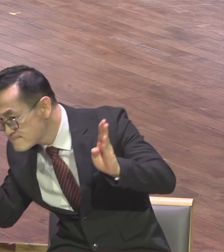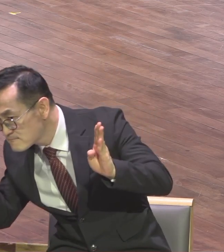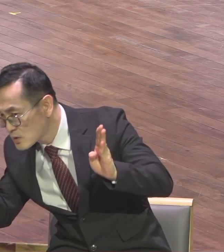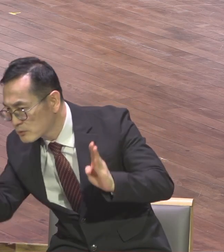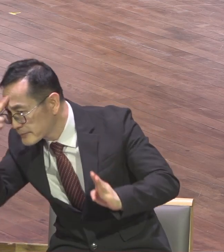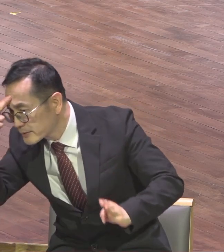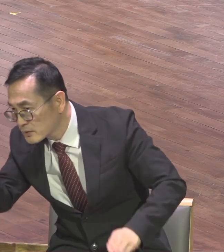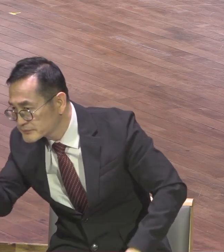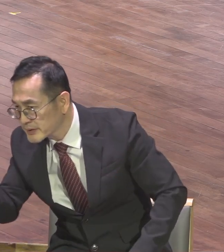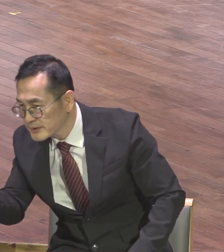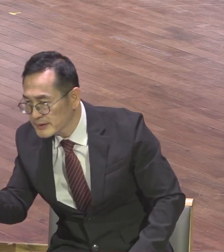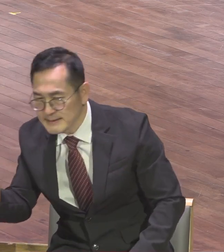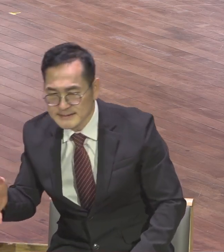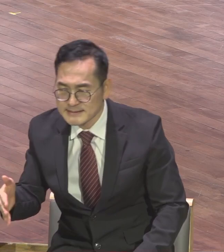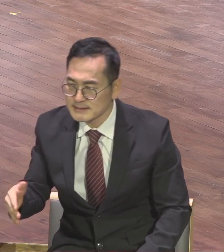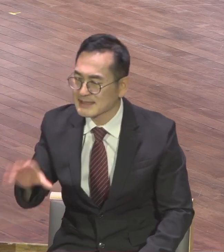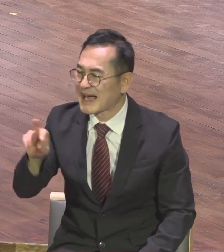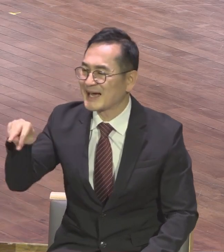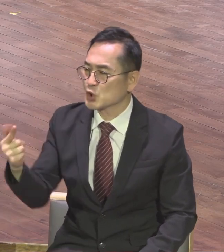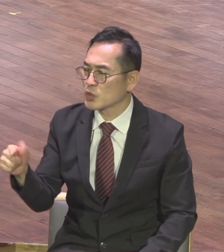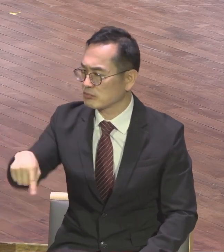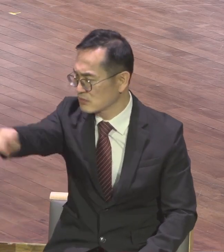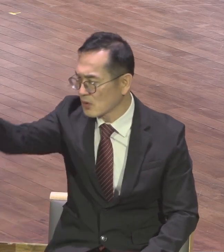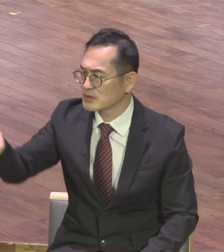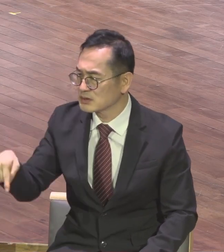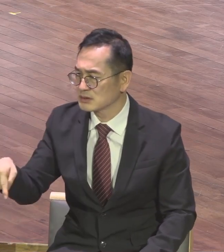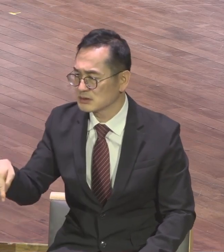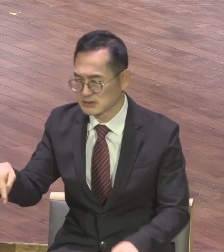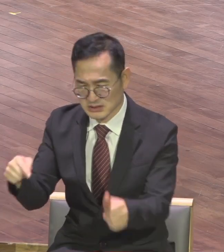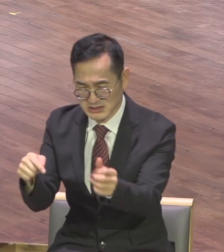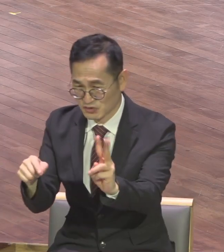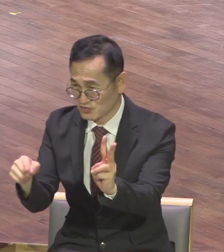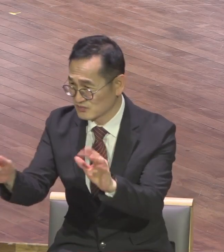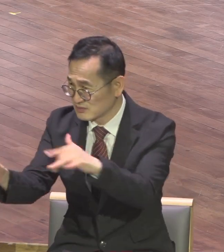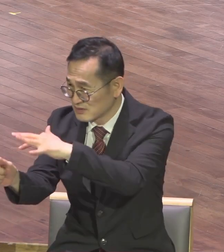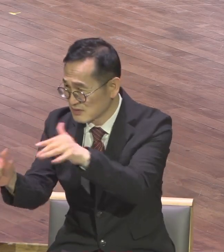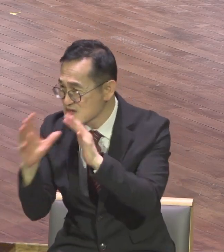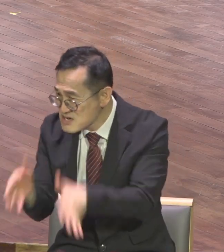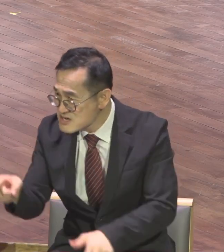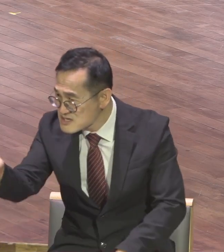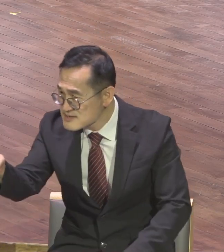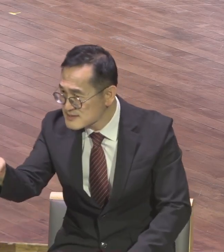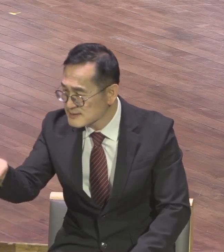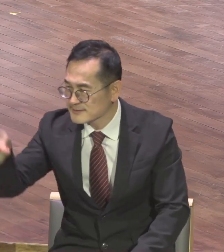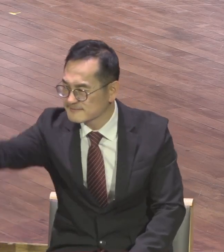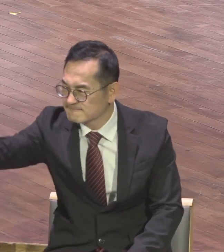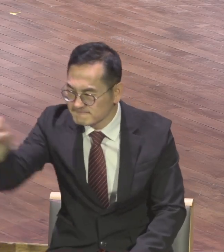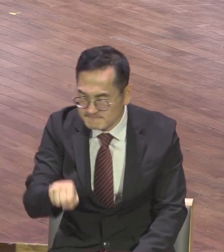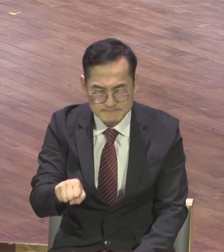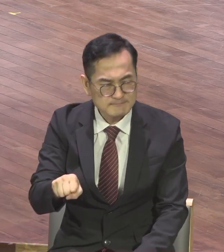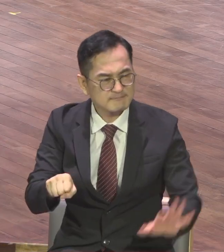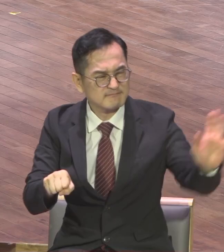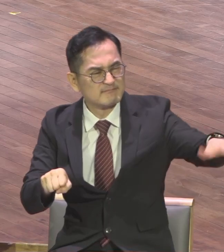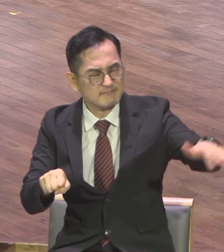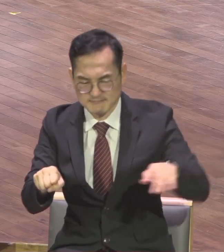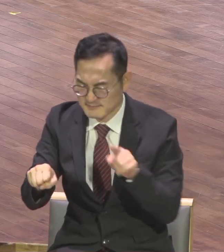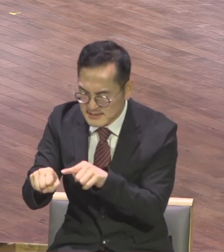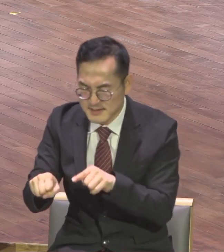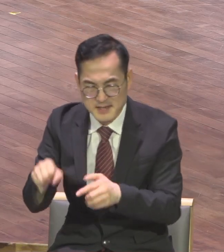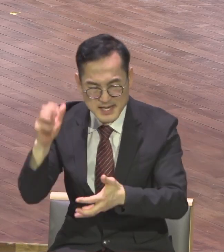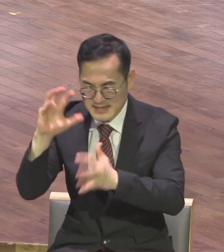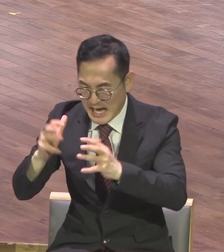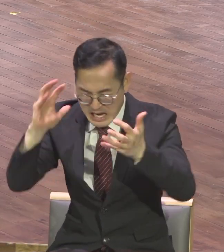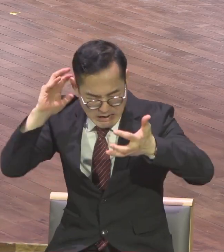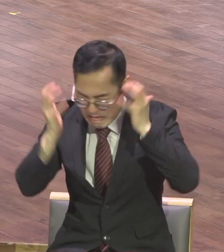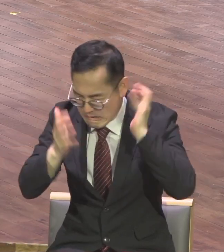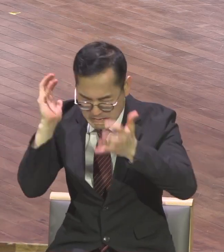못하며 야손과 및 형제들을 끌고 업장들 앞에 가서 소리 질러 이르되 천하를 어지럽게 하던